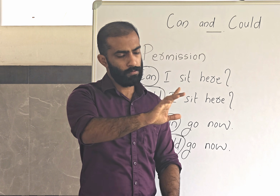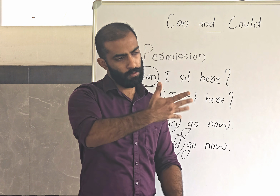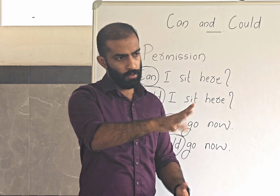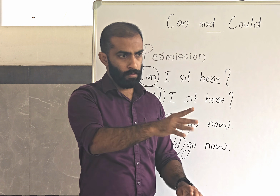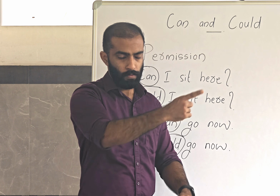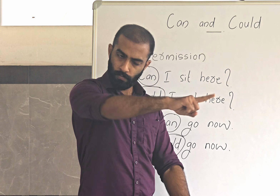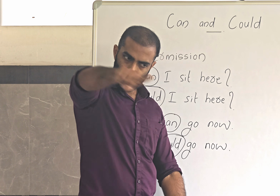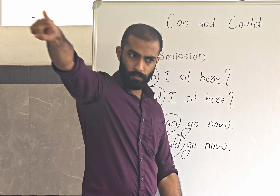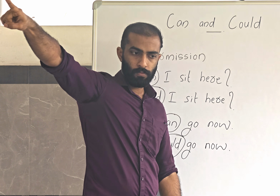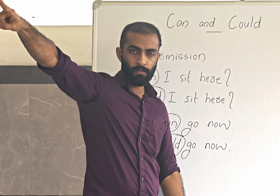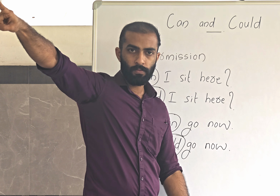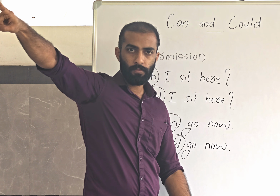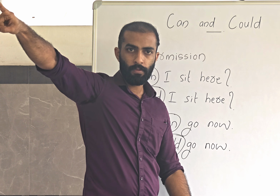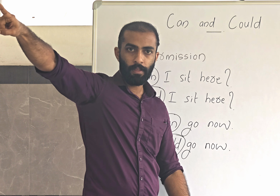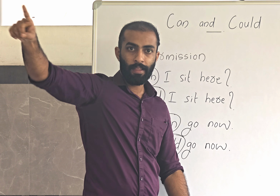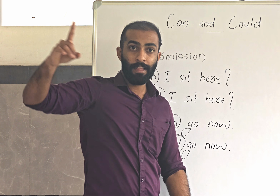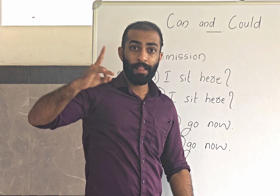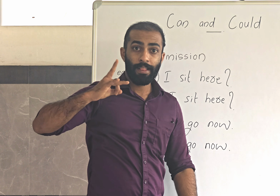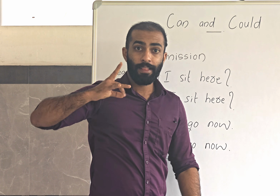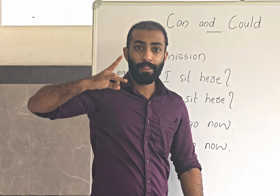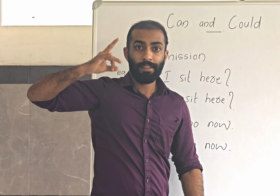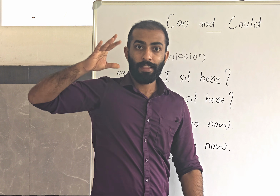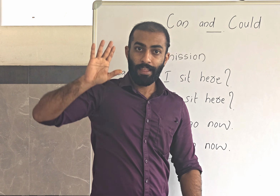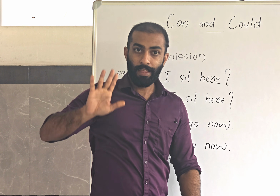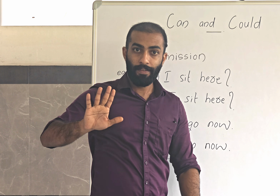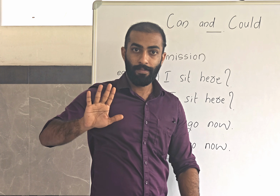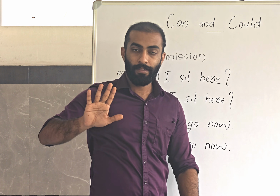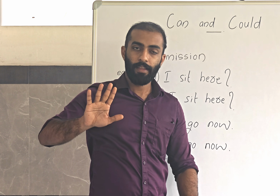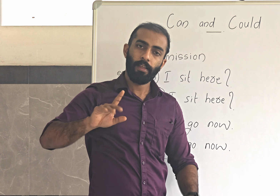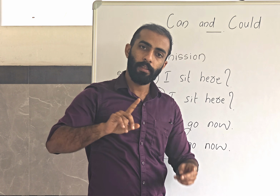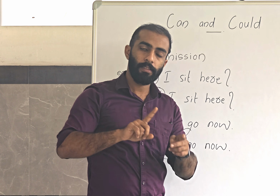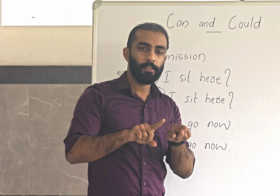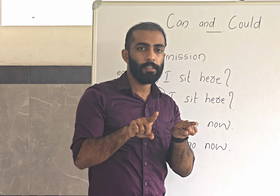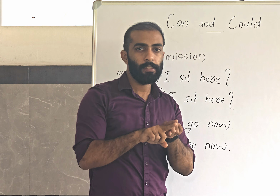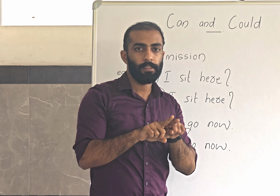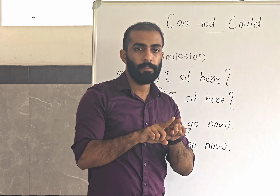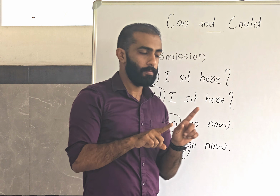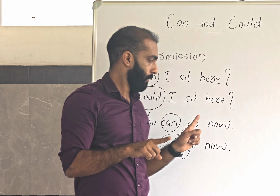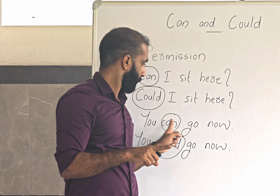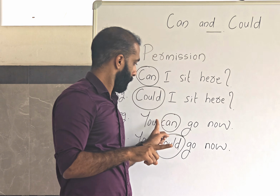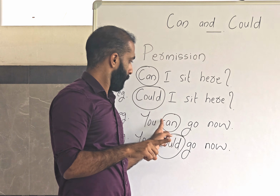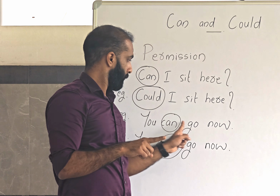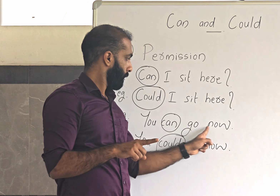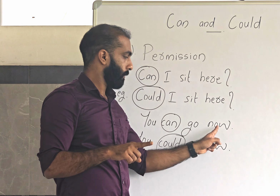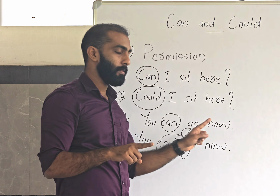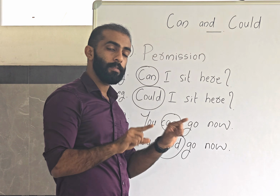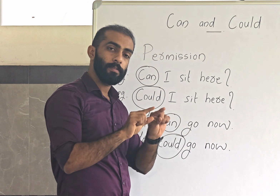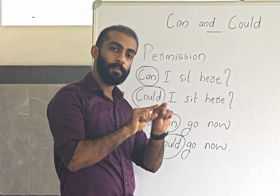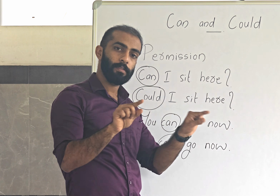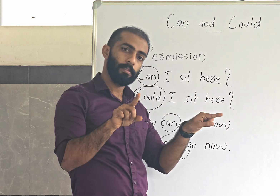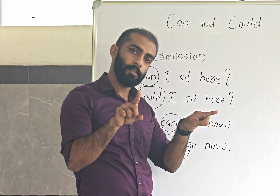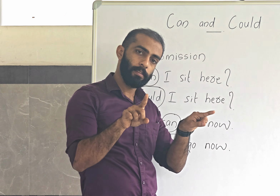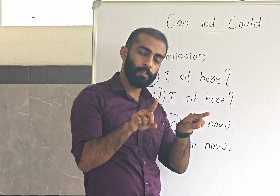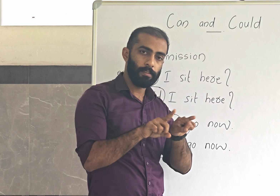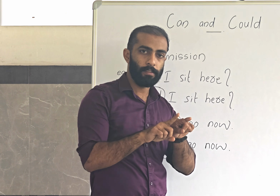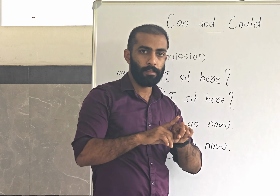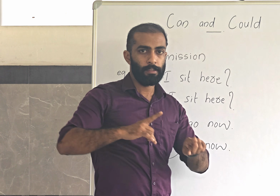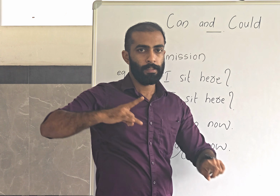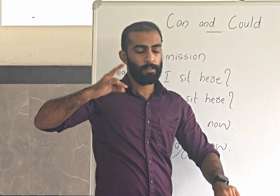ഗോ നൗ. ഇങ്ങനെയുള്ള സാഹചര്യങ്ങളിൽ നമ്മൾ പോയേ മതിയാകും. അതായത് നമ്മുടെ അടുത്ത് നിർബന്ധമായും പോകാൻ പറയുന്നത് പോലെ തന്നെ ഒരു